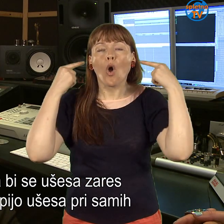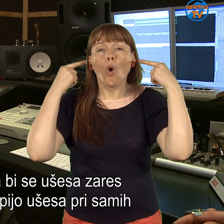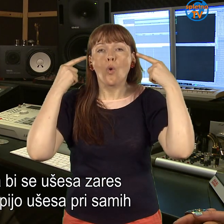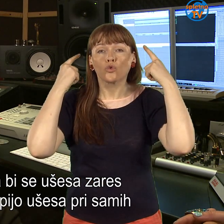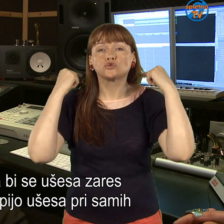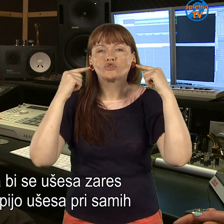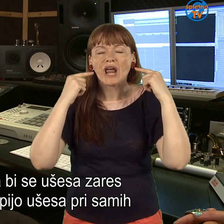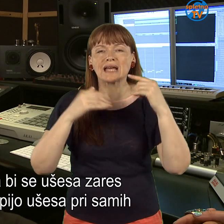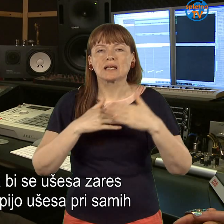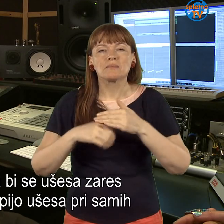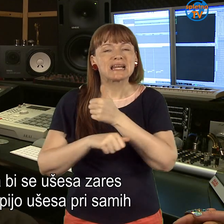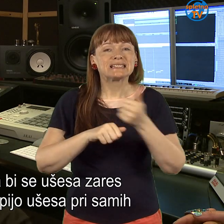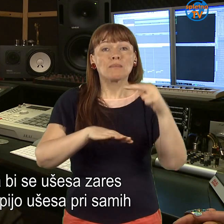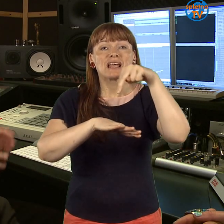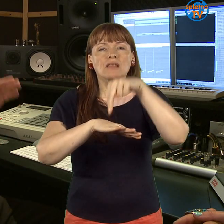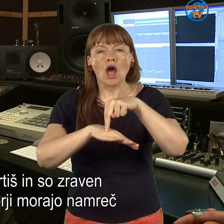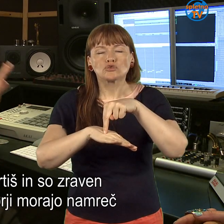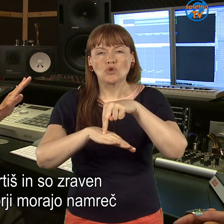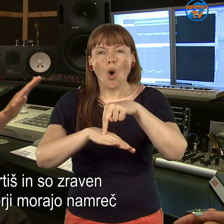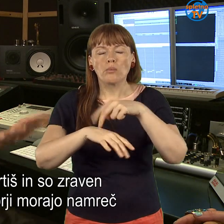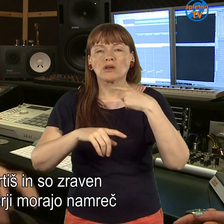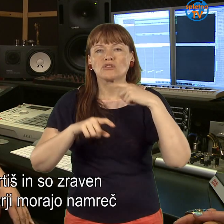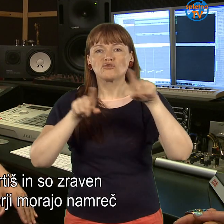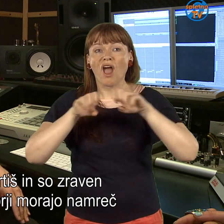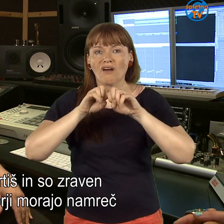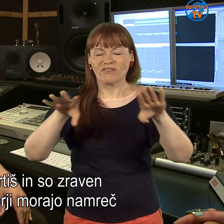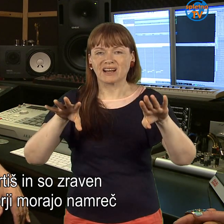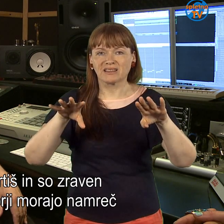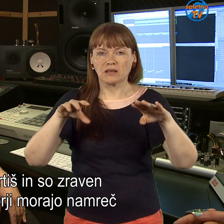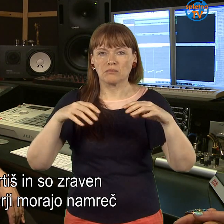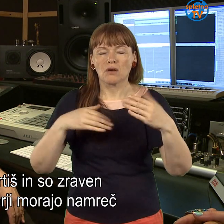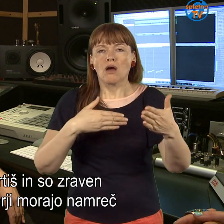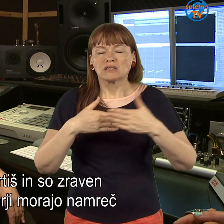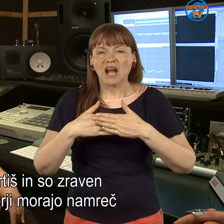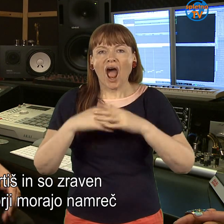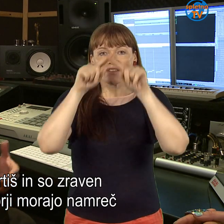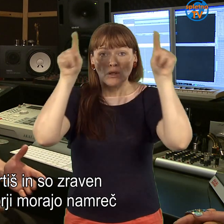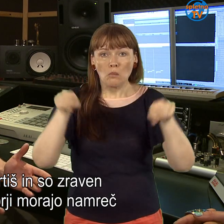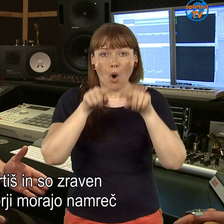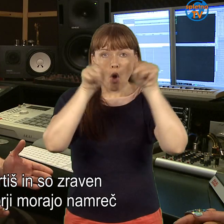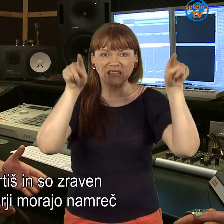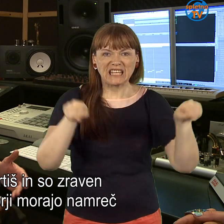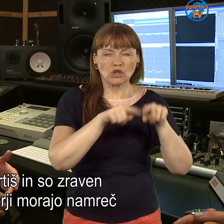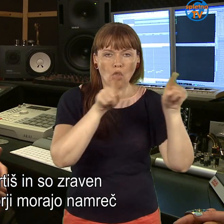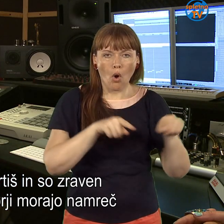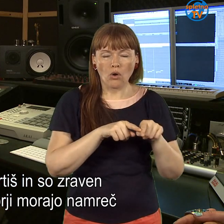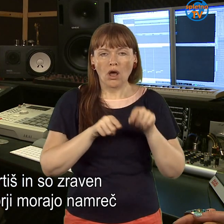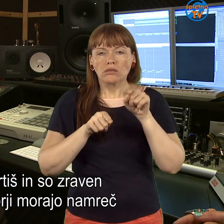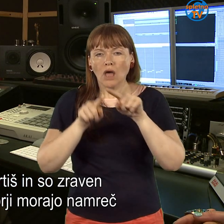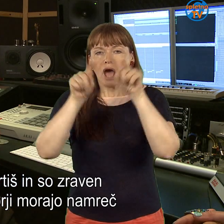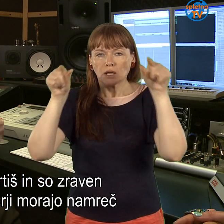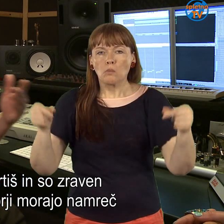samih nastopih, kadar vrtiš, ko so zraven monitorji. Zaradi tega, ker tudi monitorji